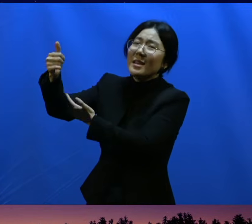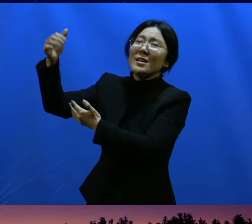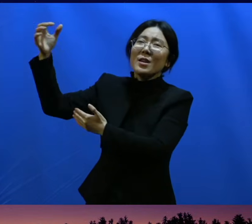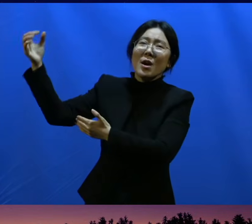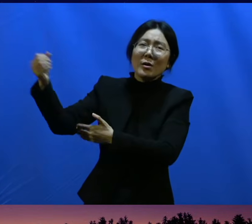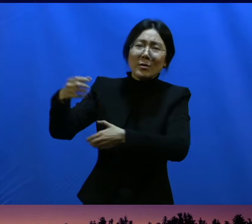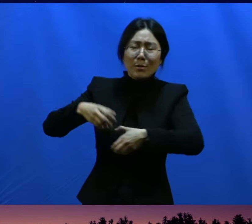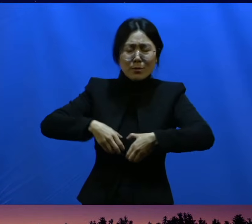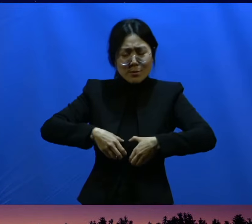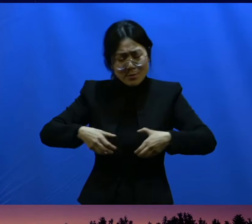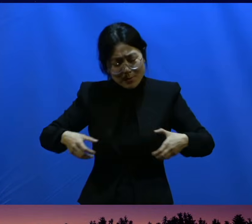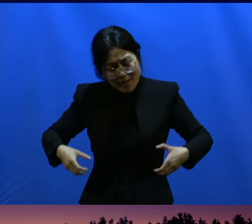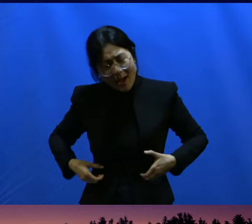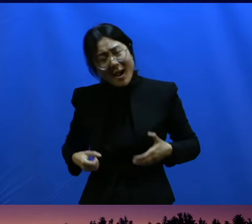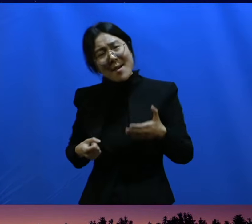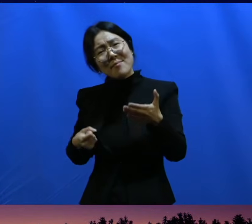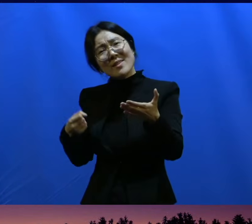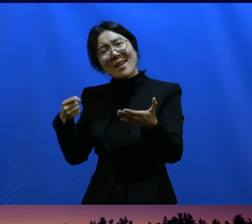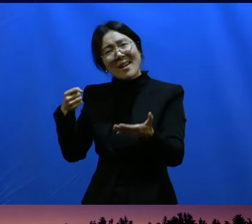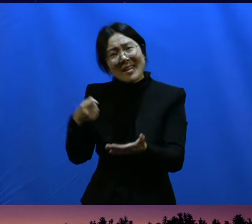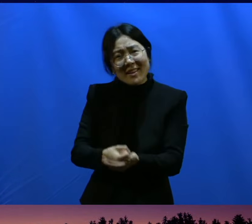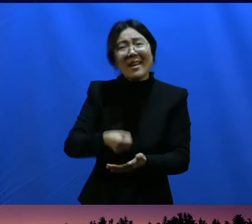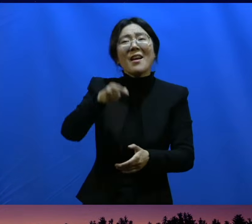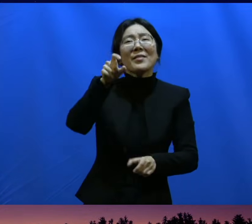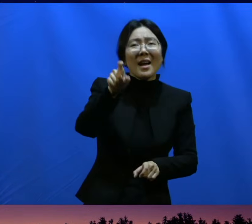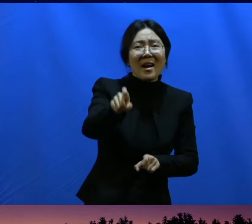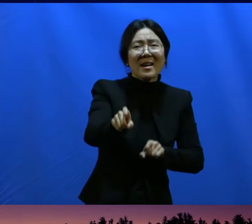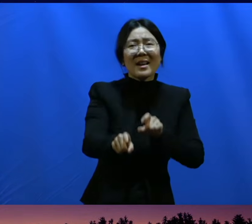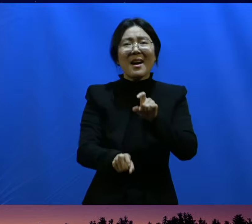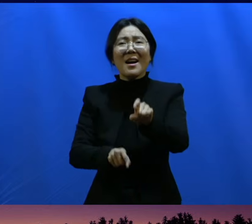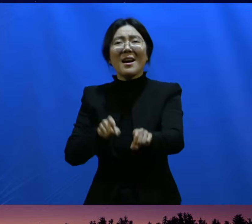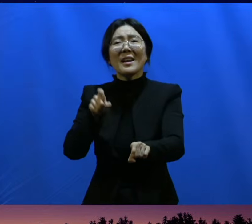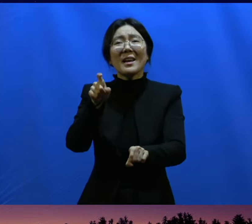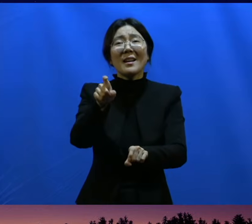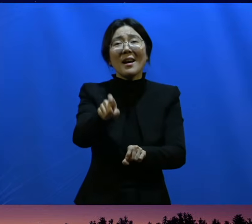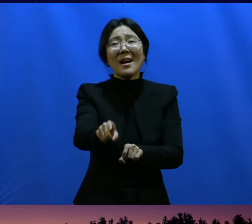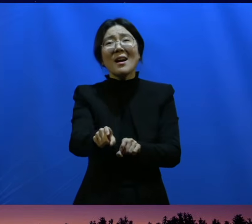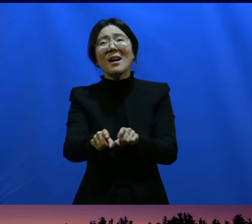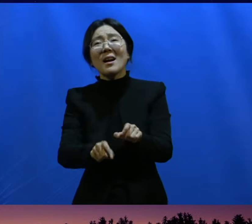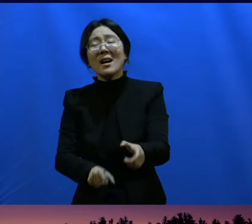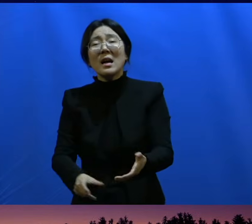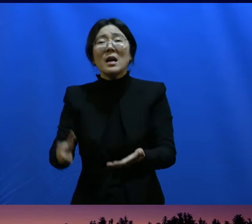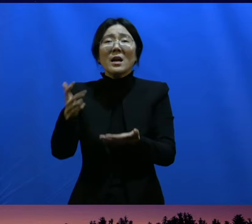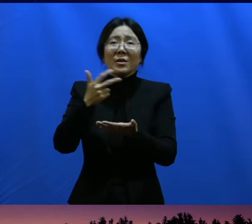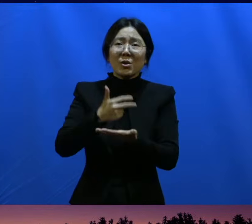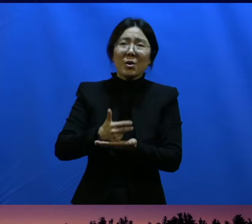주의 능력으로 담대히 나가리라.